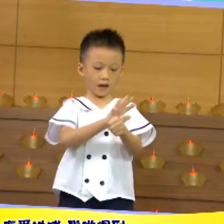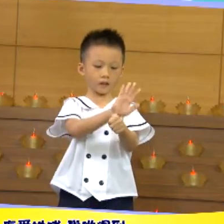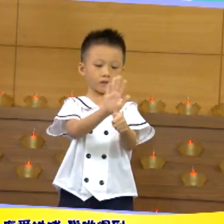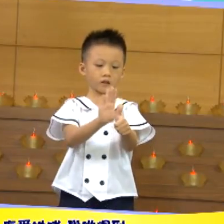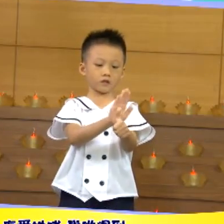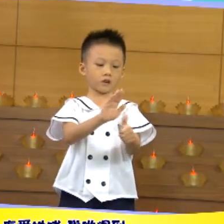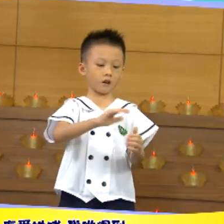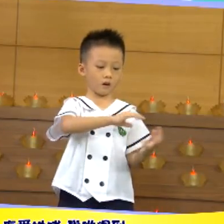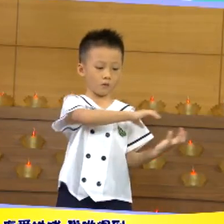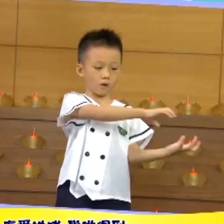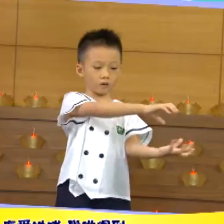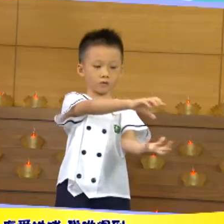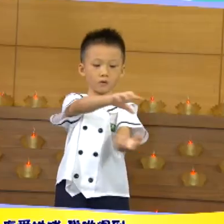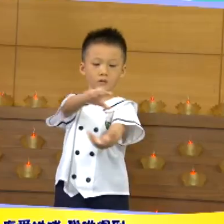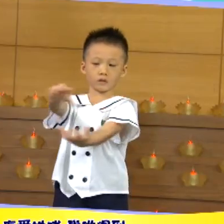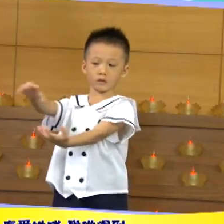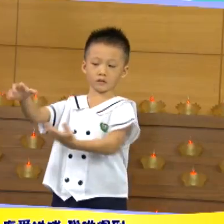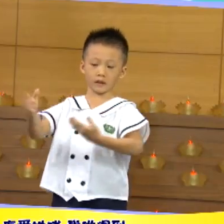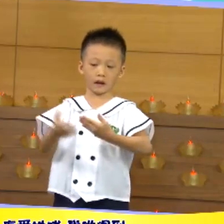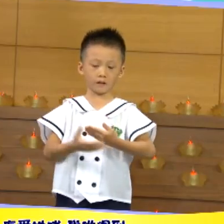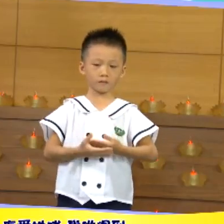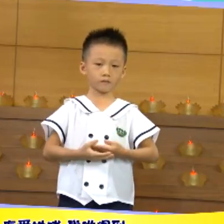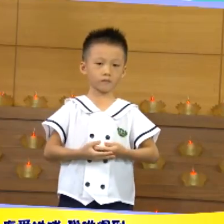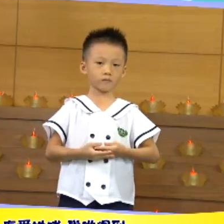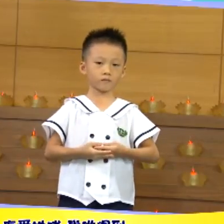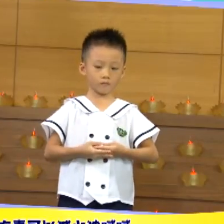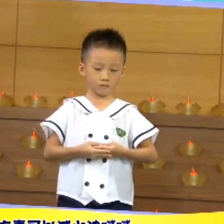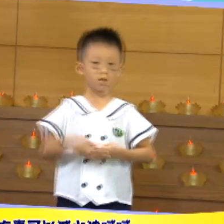疼爱地球我做得到。